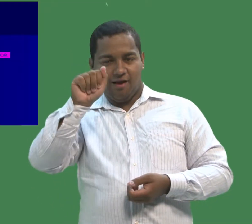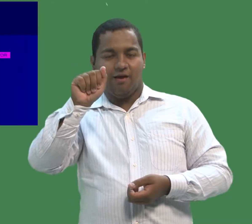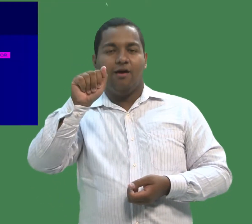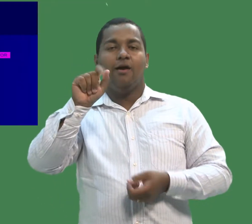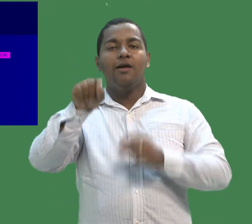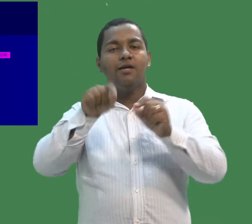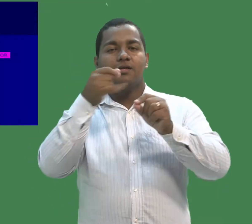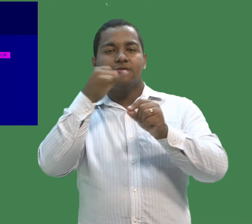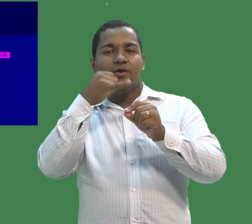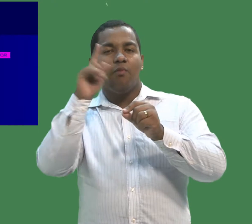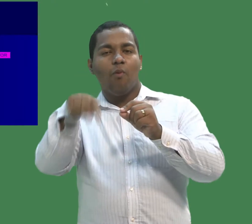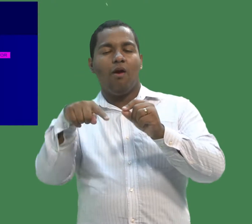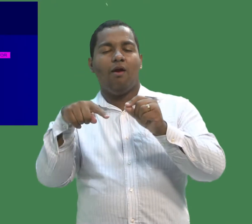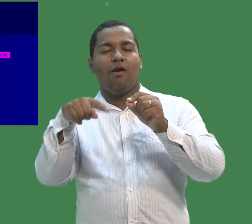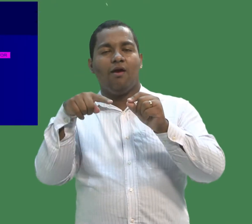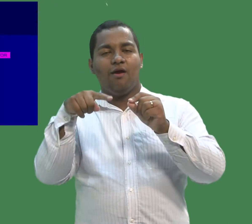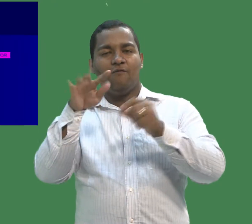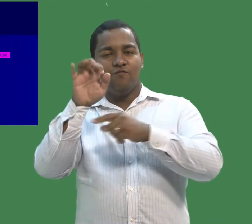metalinguística.